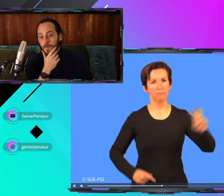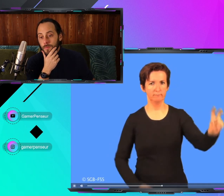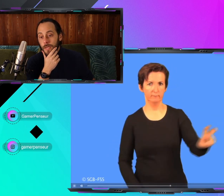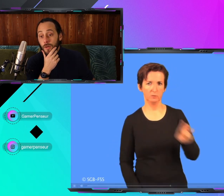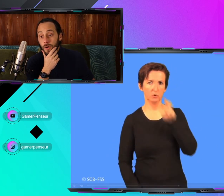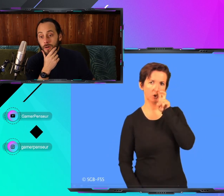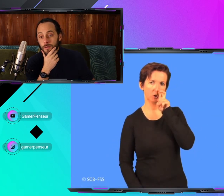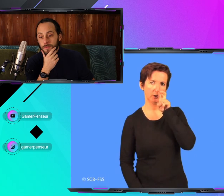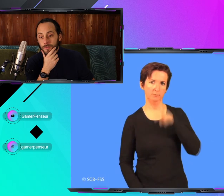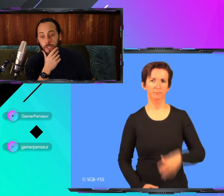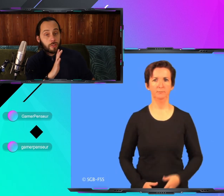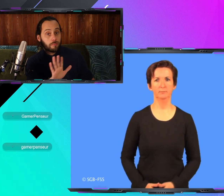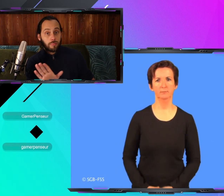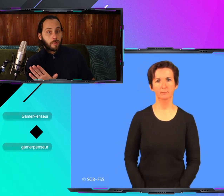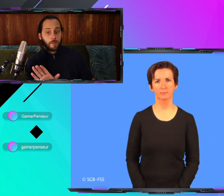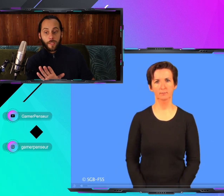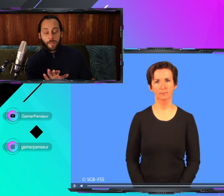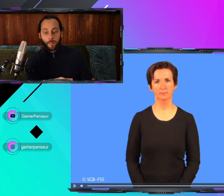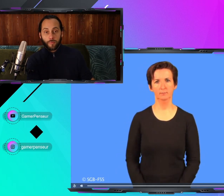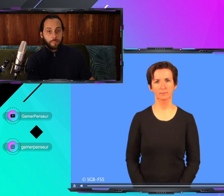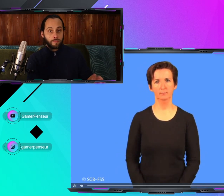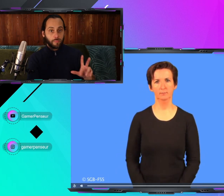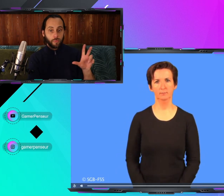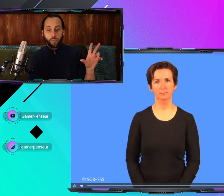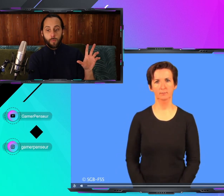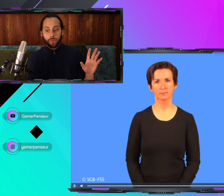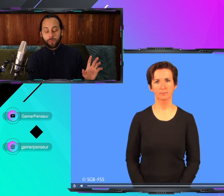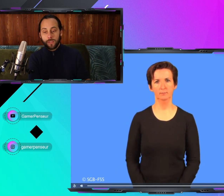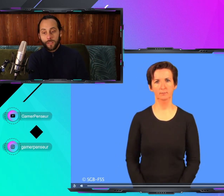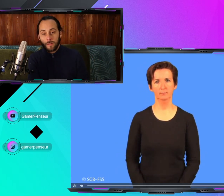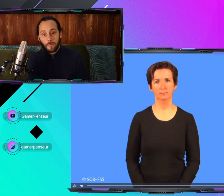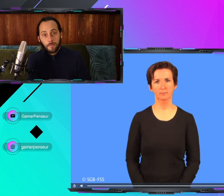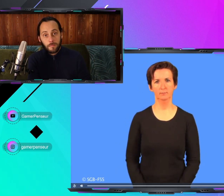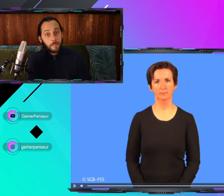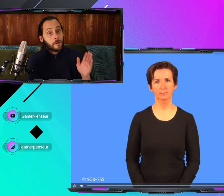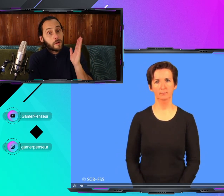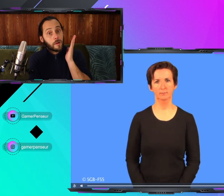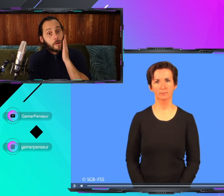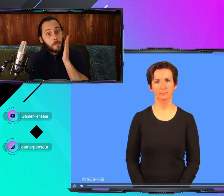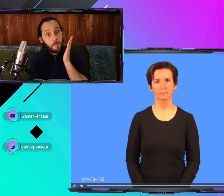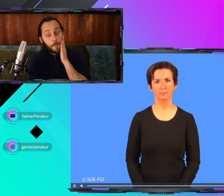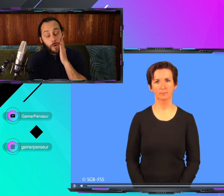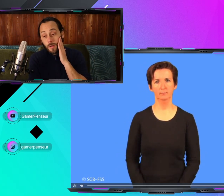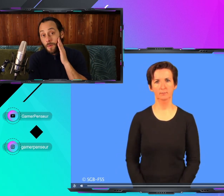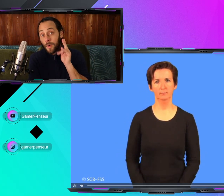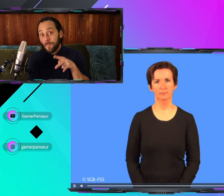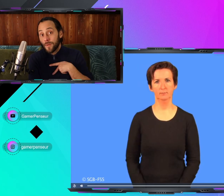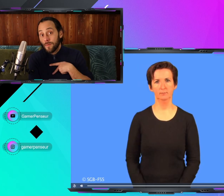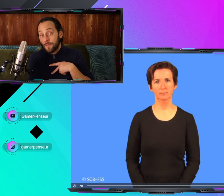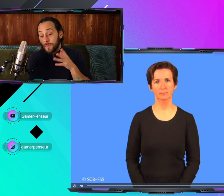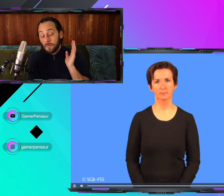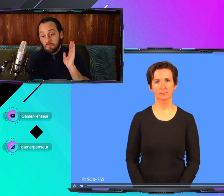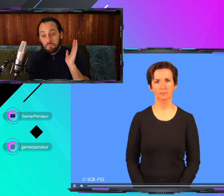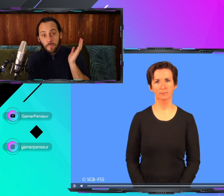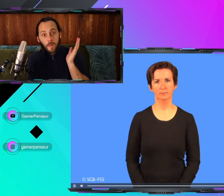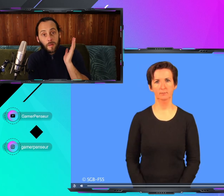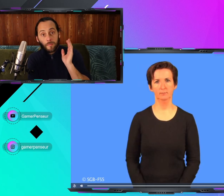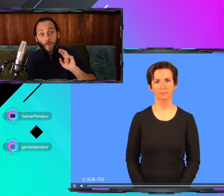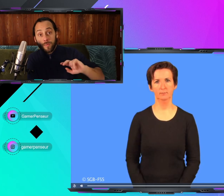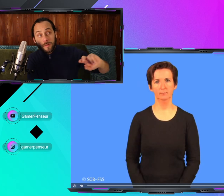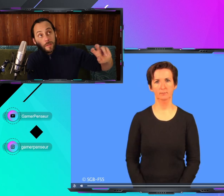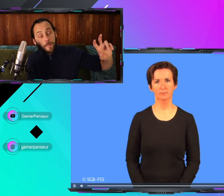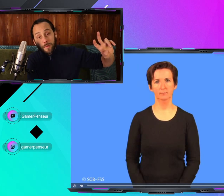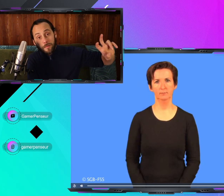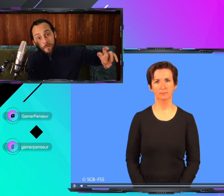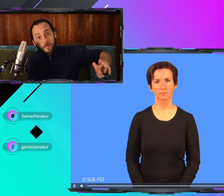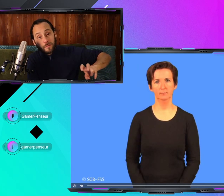Maman, école, chercher. Alors très simple. 3 mots, 3 signes. Maman, il n'y a même pas le pi en fait. Ah